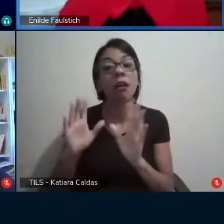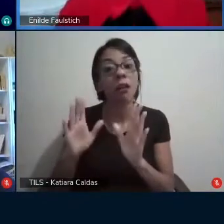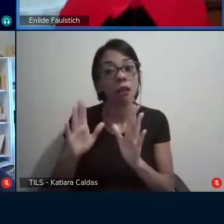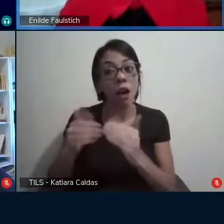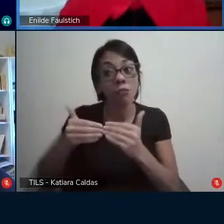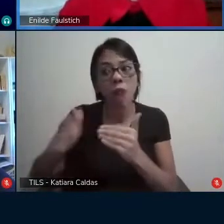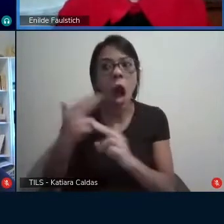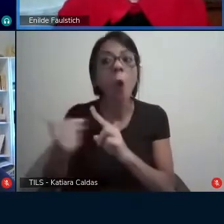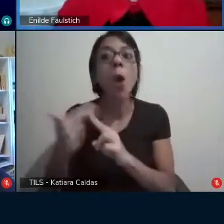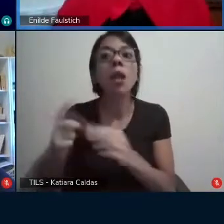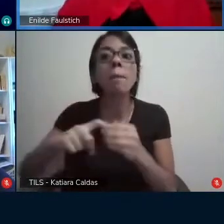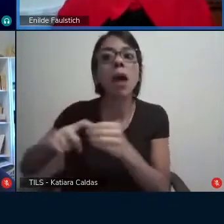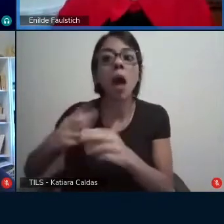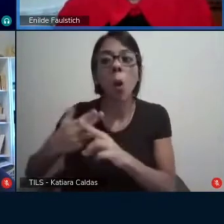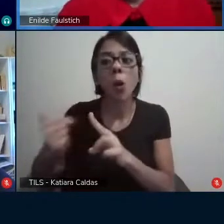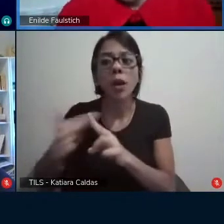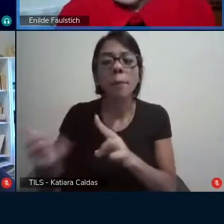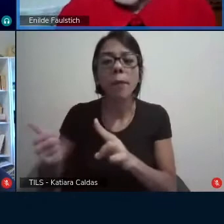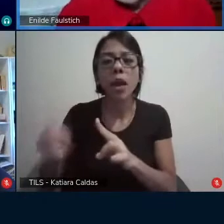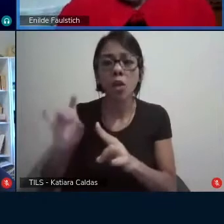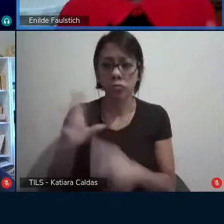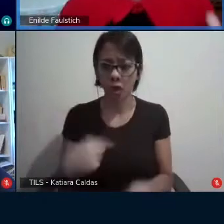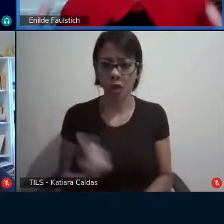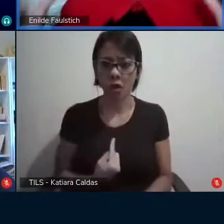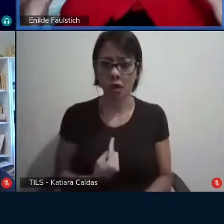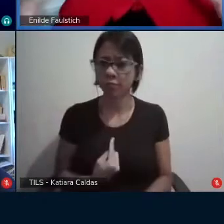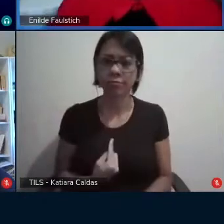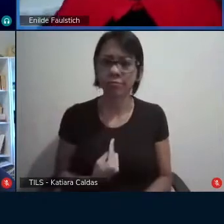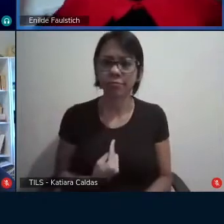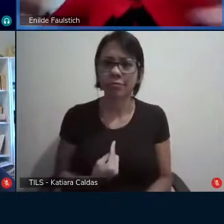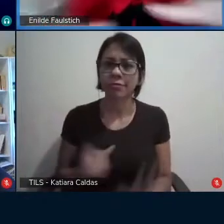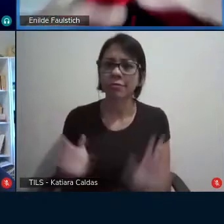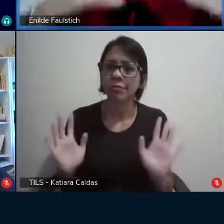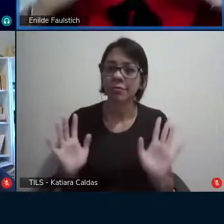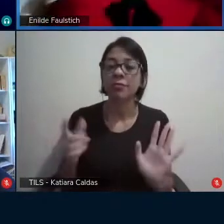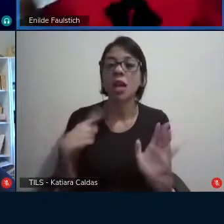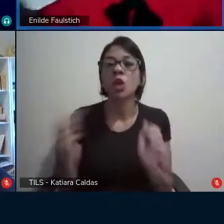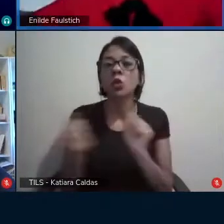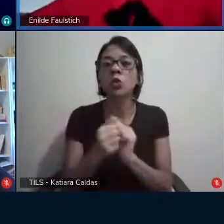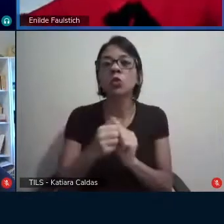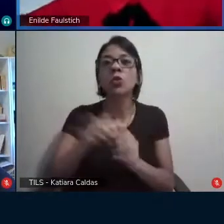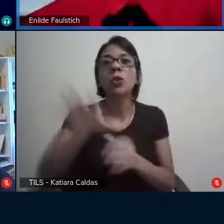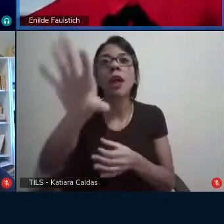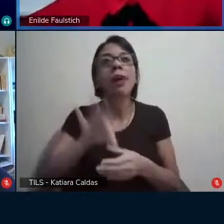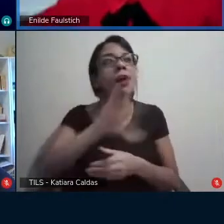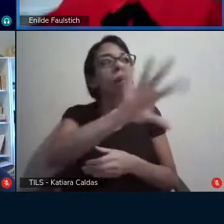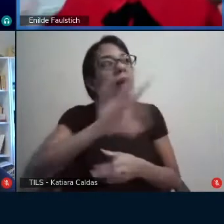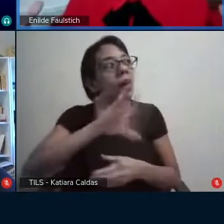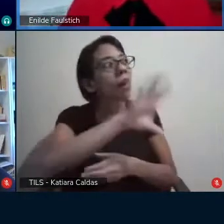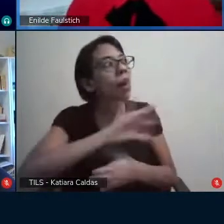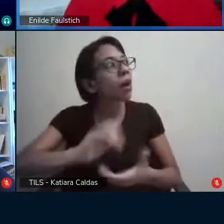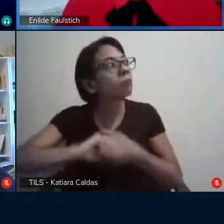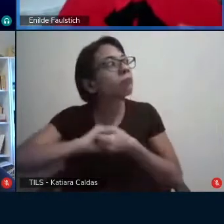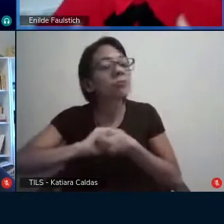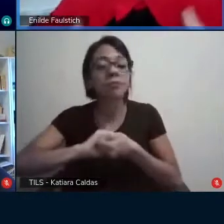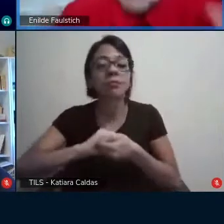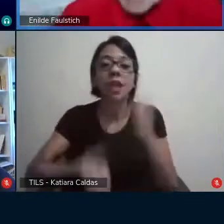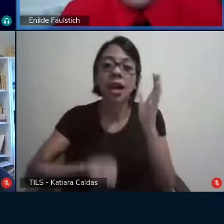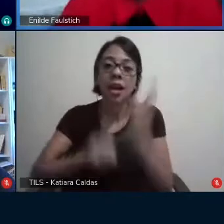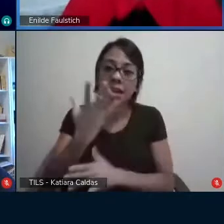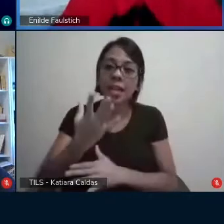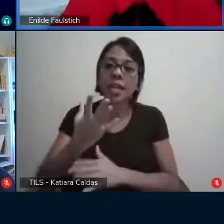partindo da UNB, mas não seremos só nós. Nós temos que cooptar, não é? E nós temos que criar